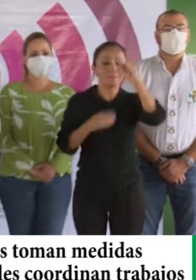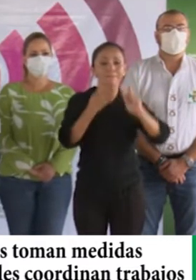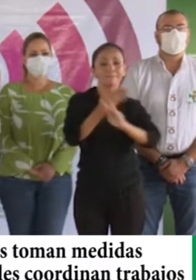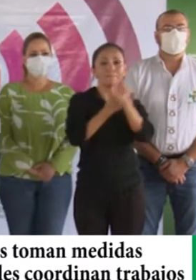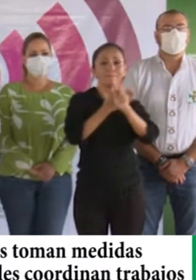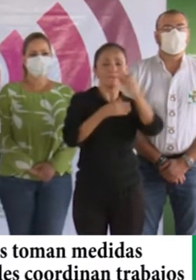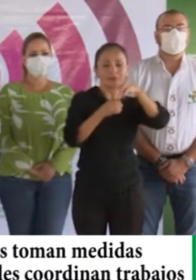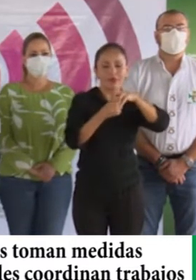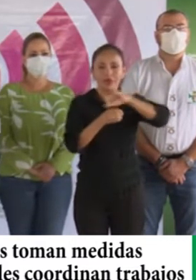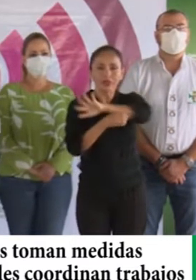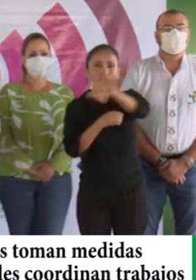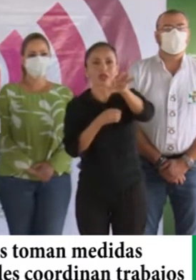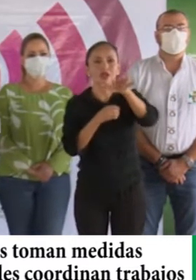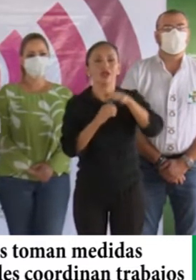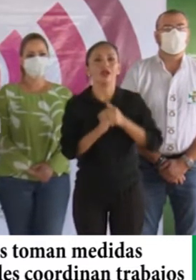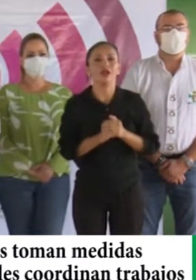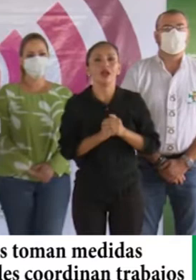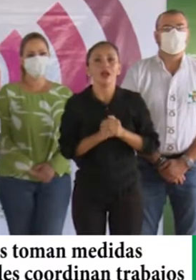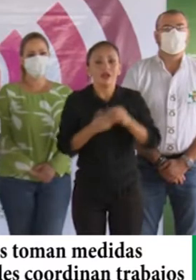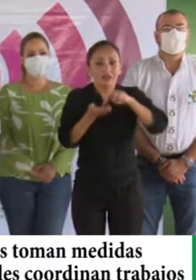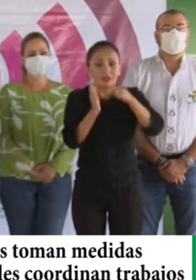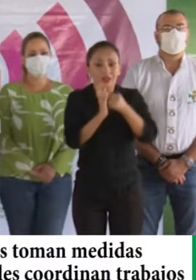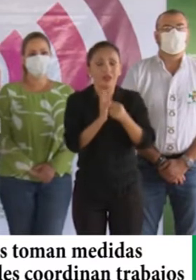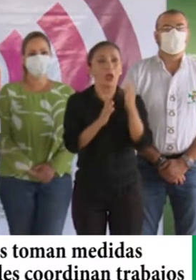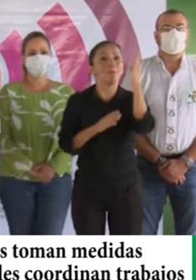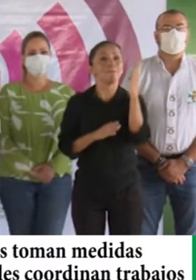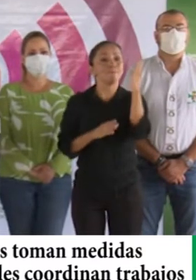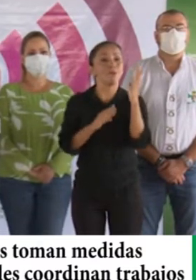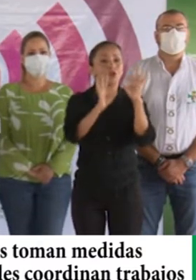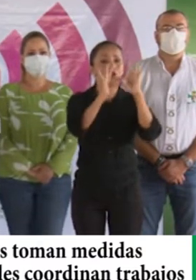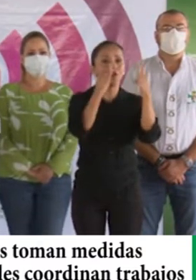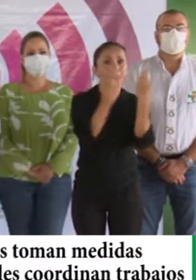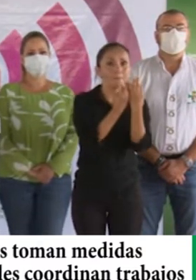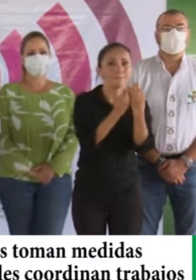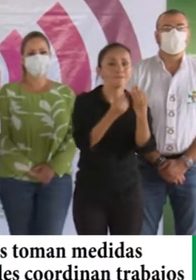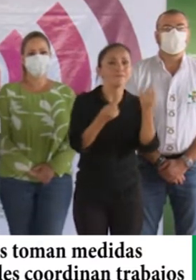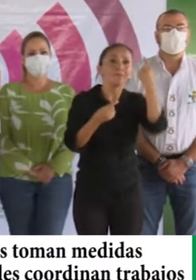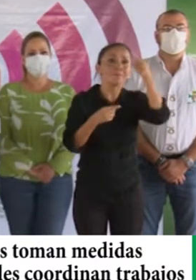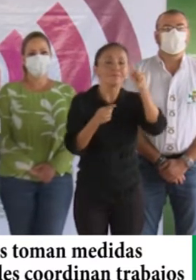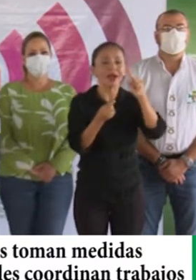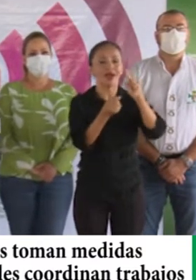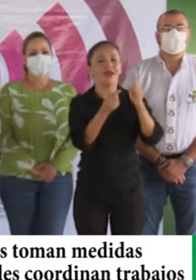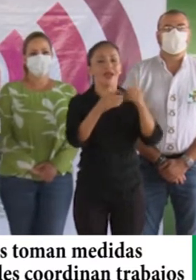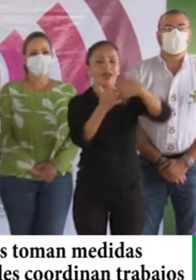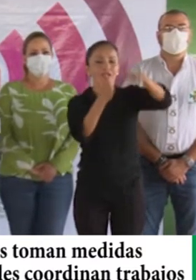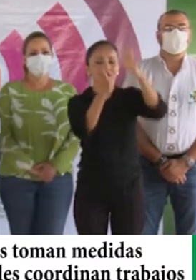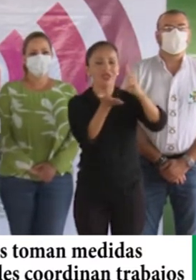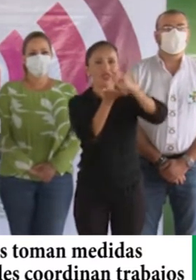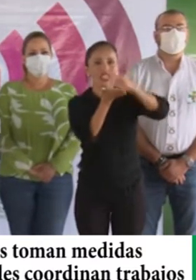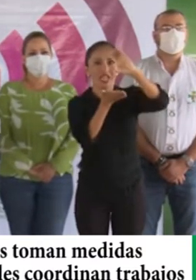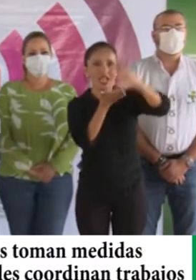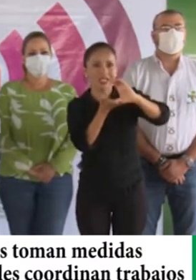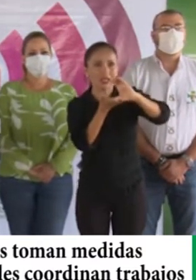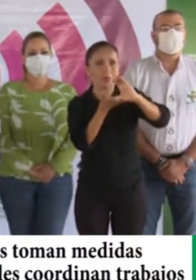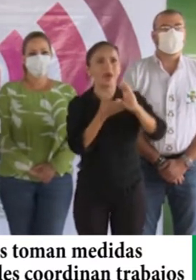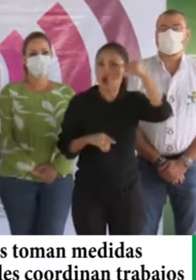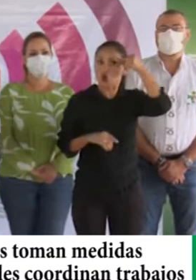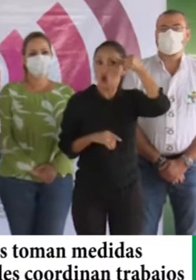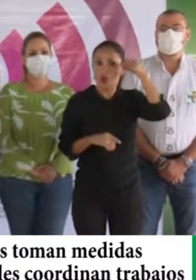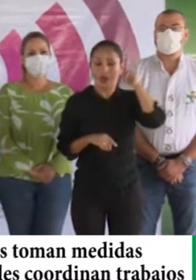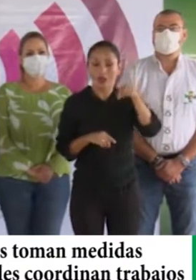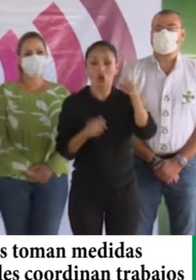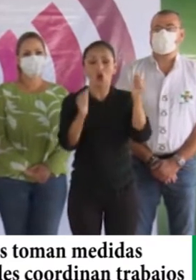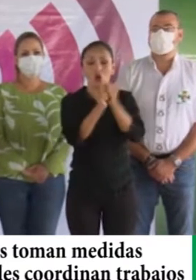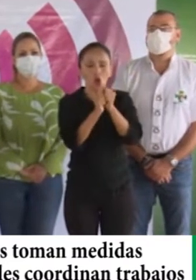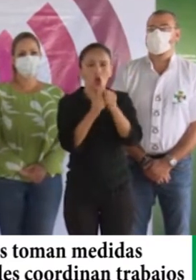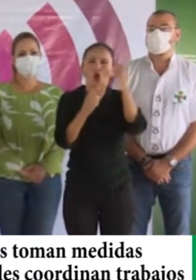del COVID-19. Que amplía el bono de familia a los estudiantes con discapacidad del sistema público,